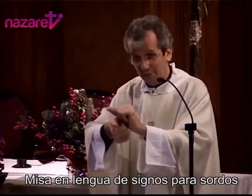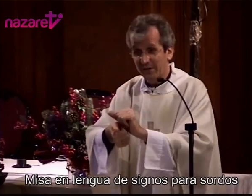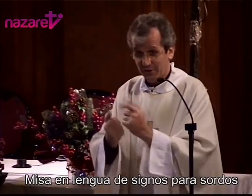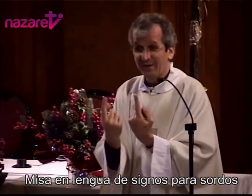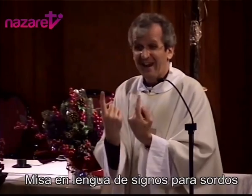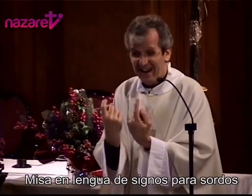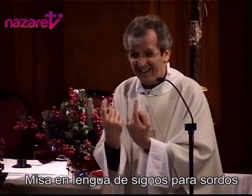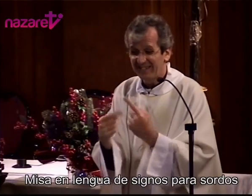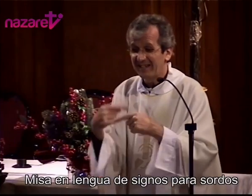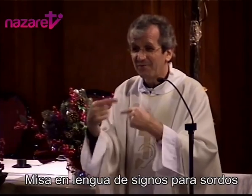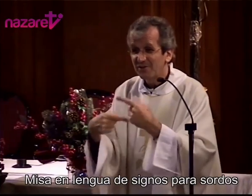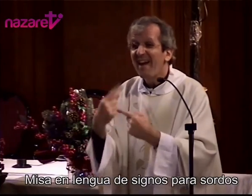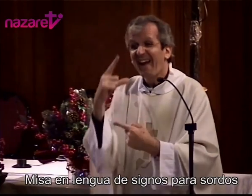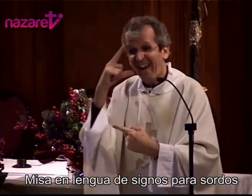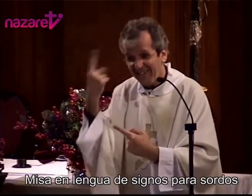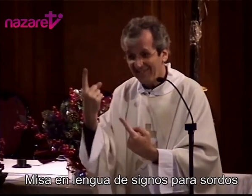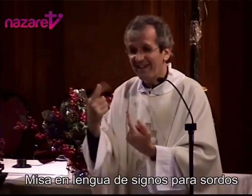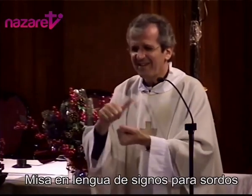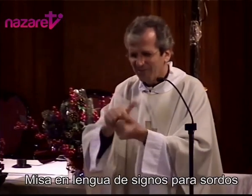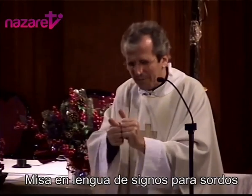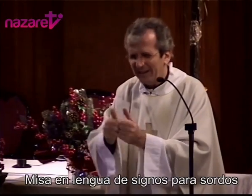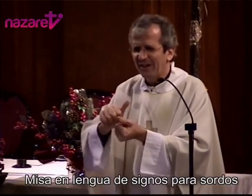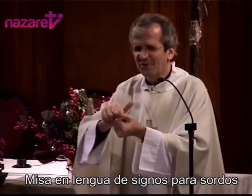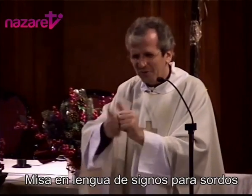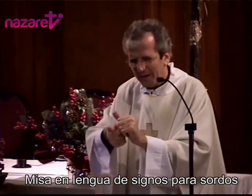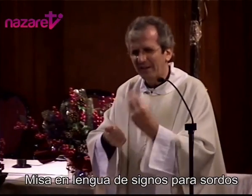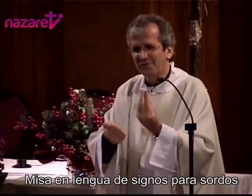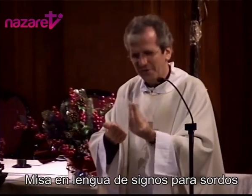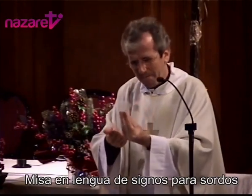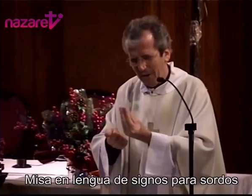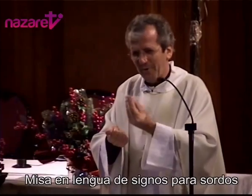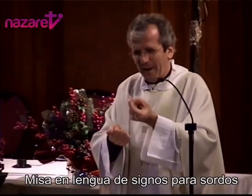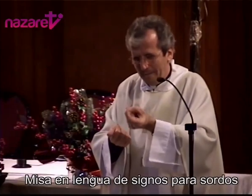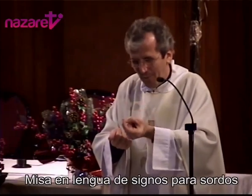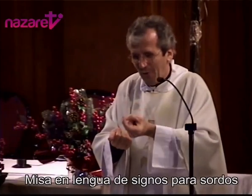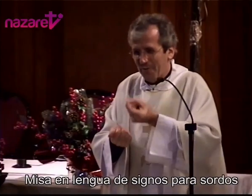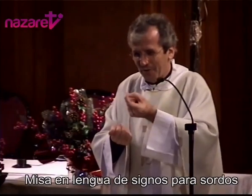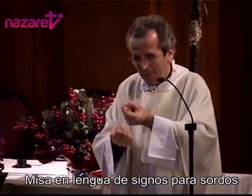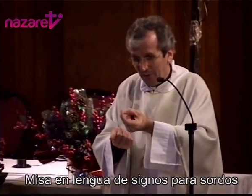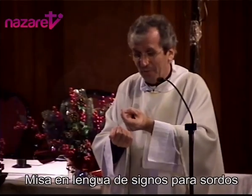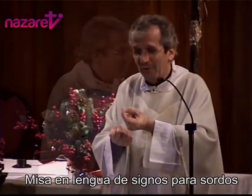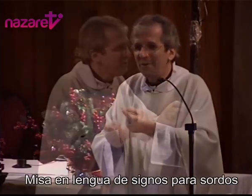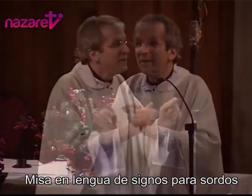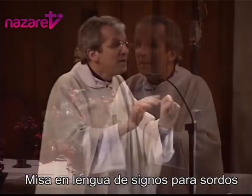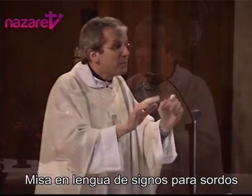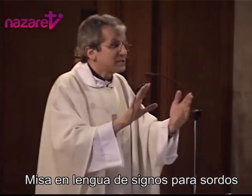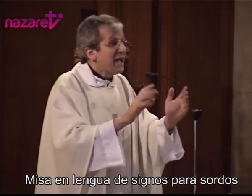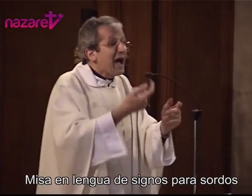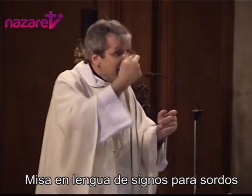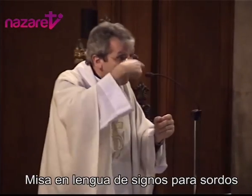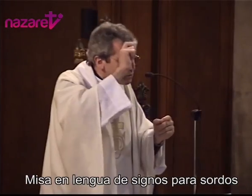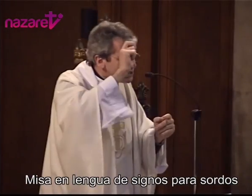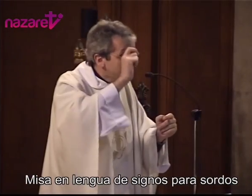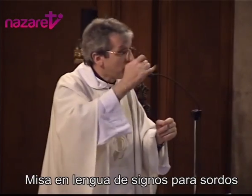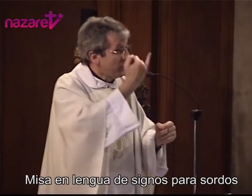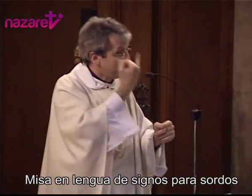la conversión. La necesitamos cada día, convertirnos, mejorar poco a poco. Pues